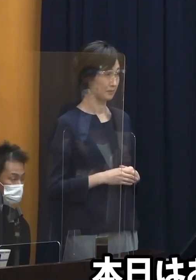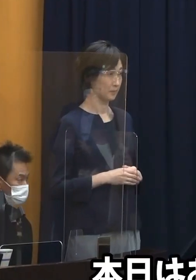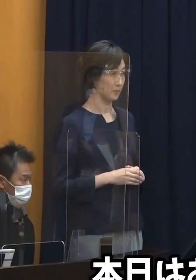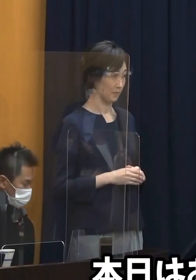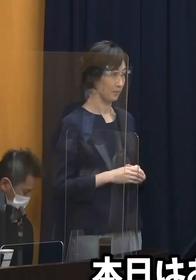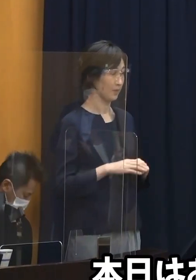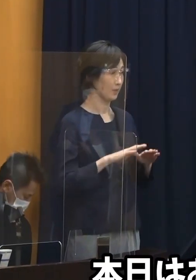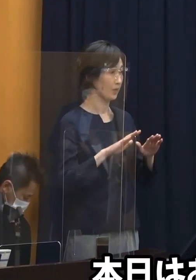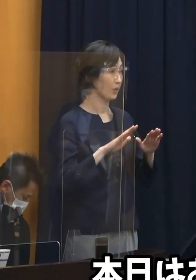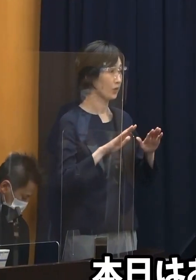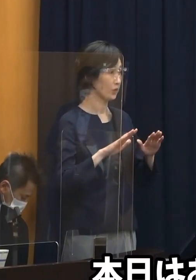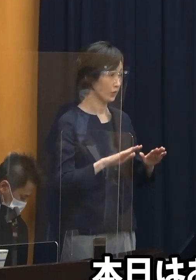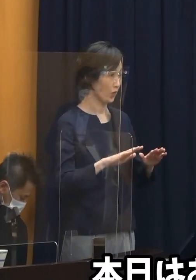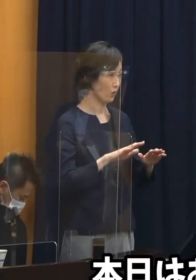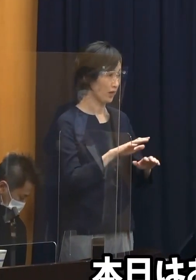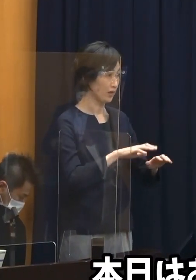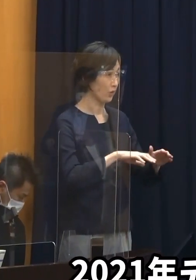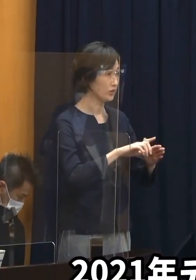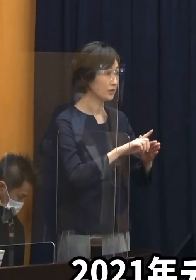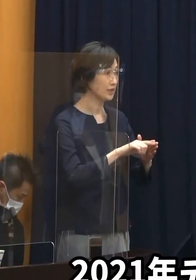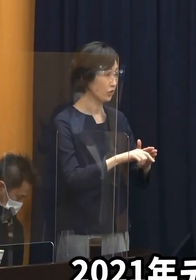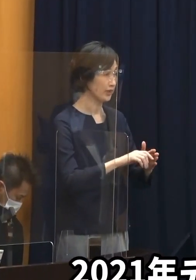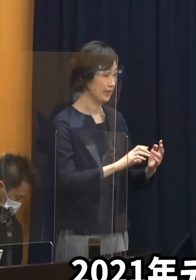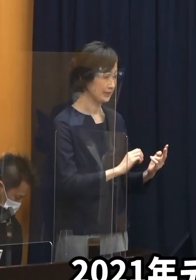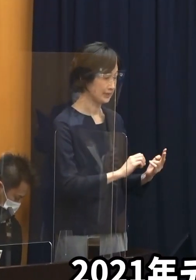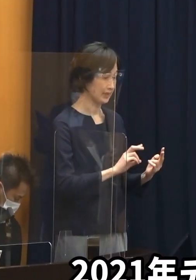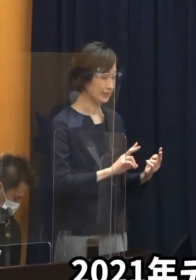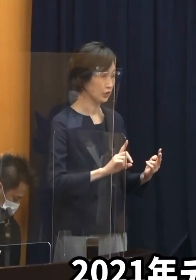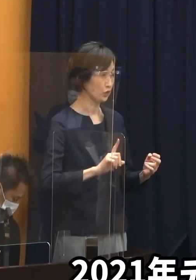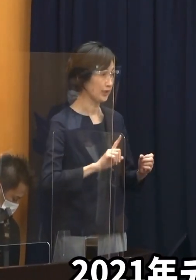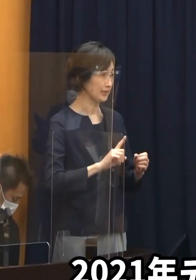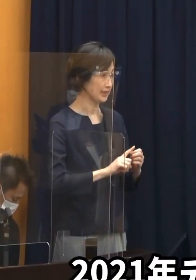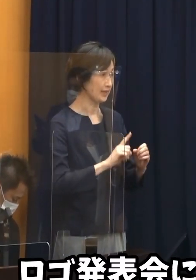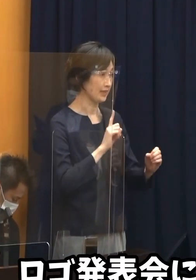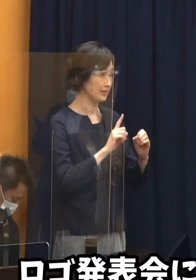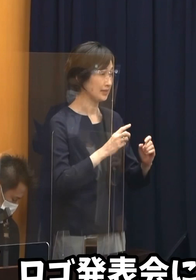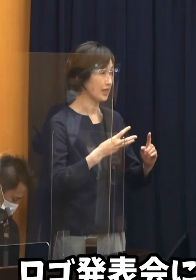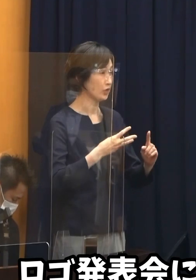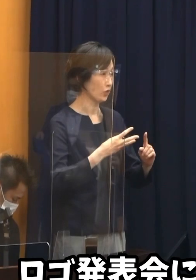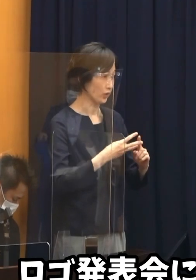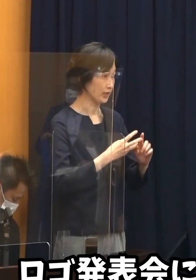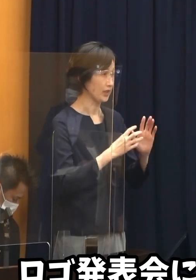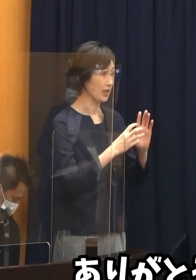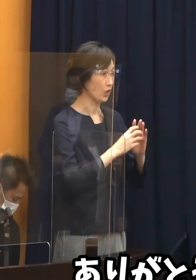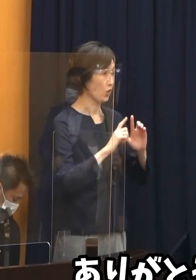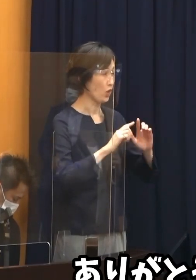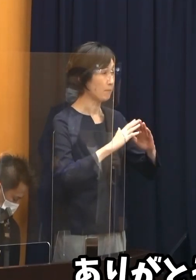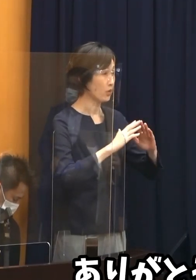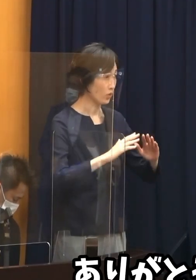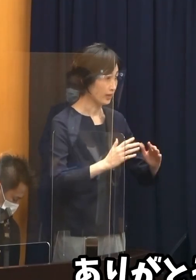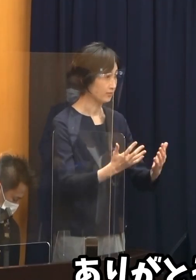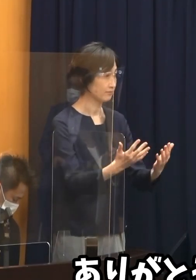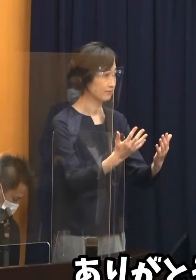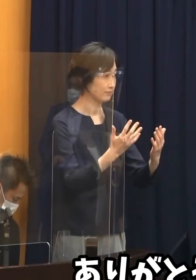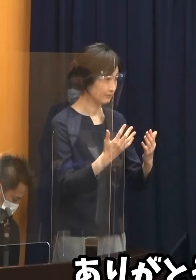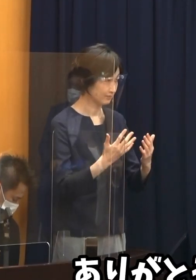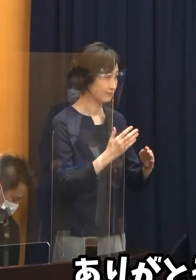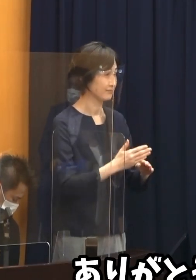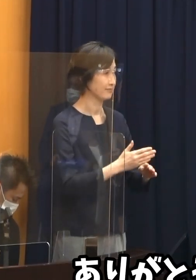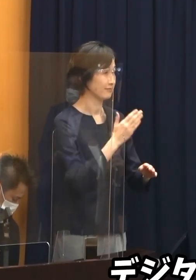本日はお忙しい中、2021年デジタルの日ロゴ発表会にお越しいただきありがとうございます。デ